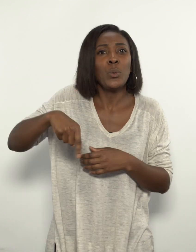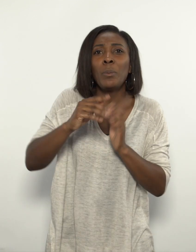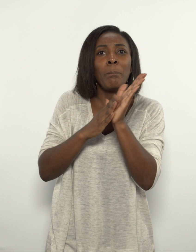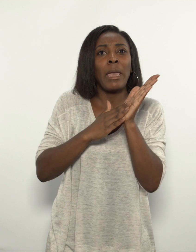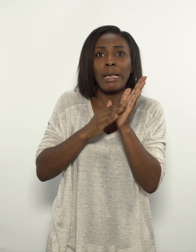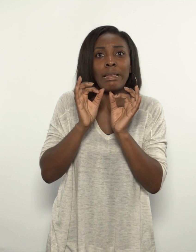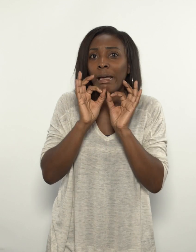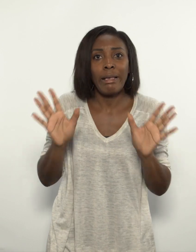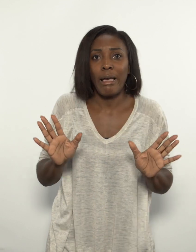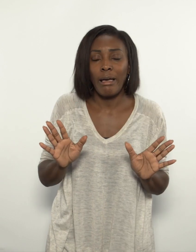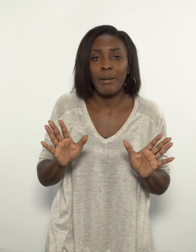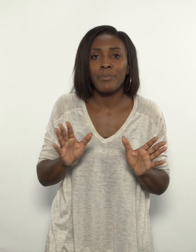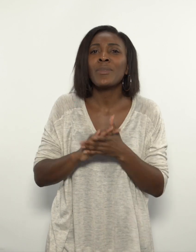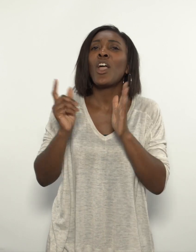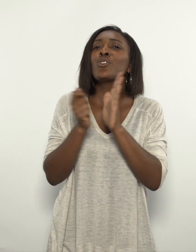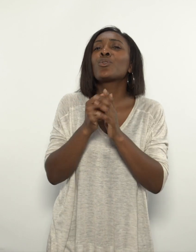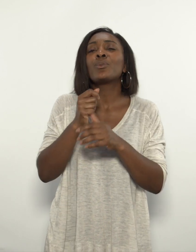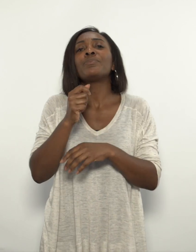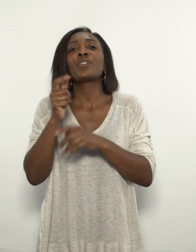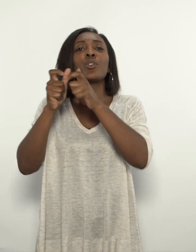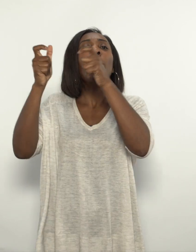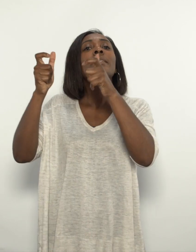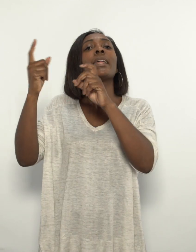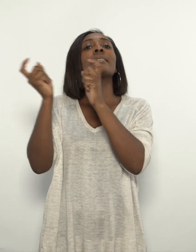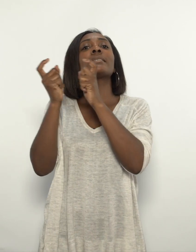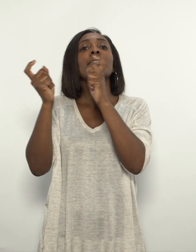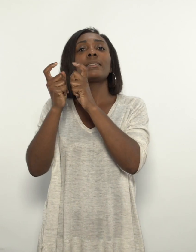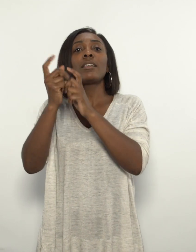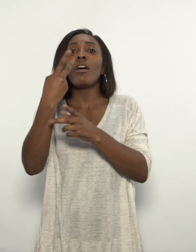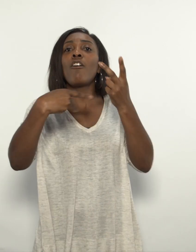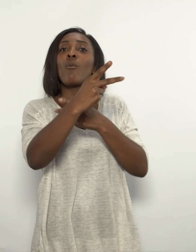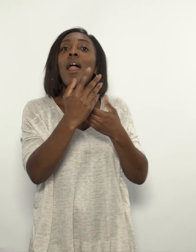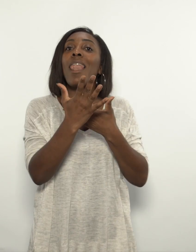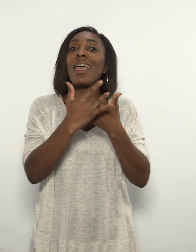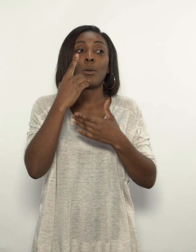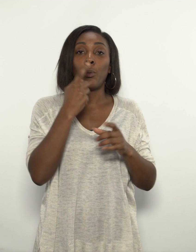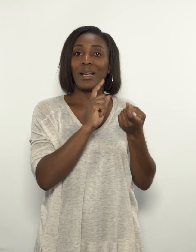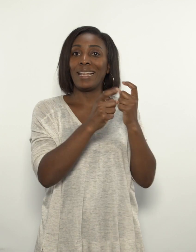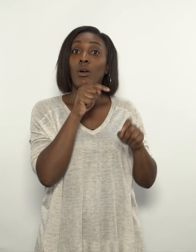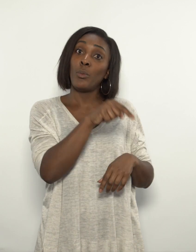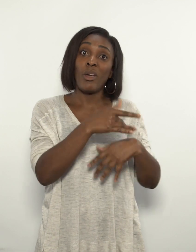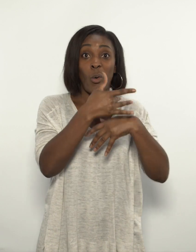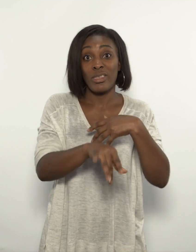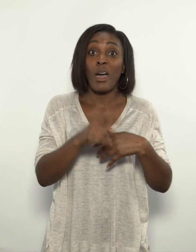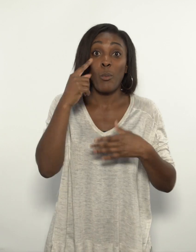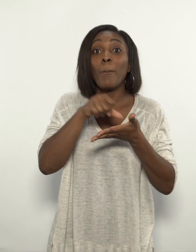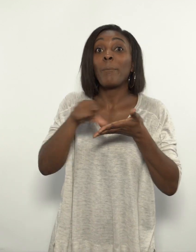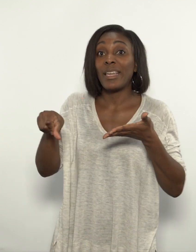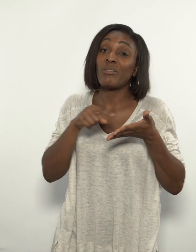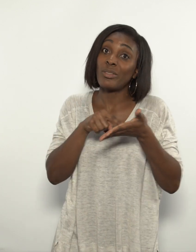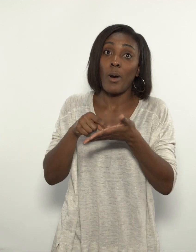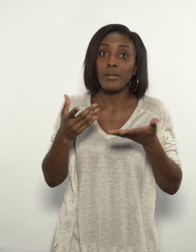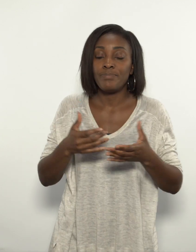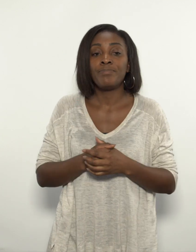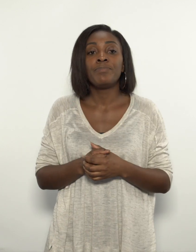imméritée, c'est la grâce commune. Un jour, un fournisseur d'électricité envoie un courrier à un de ses clients qui était en retard au niveau de